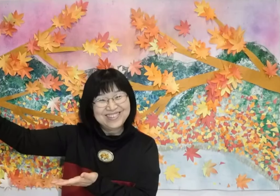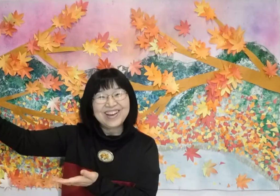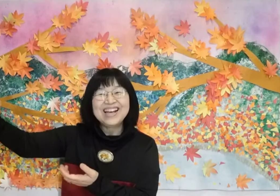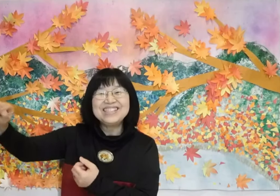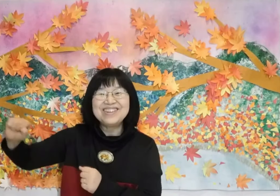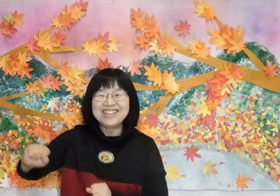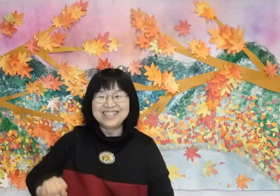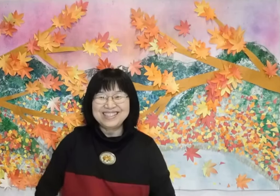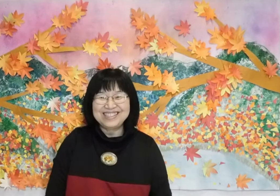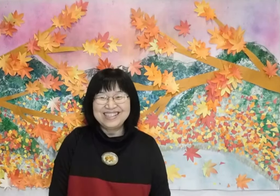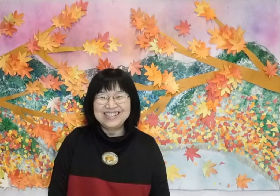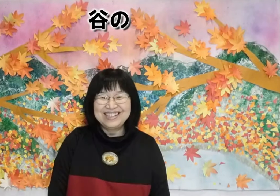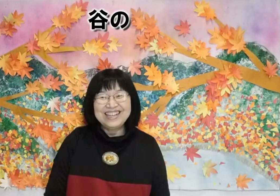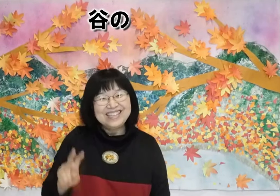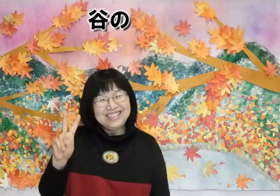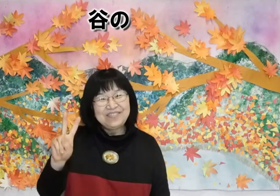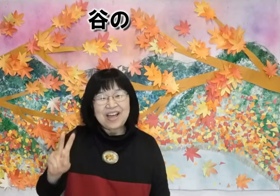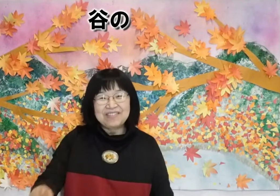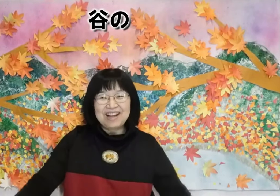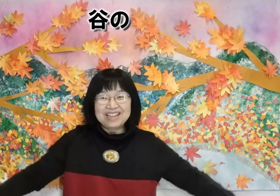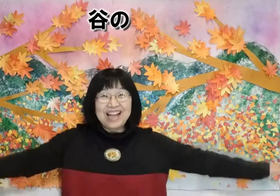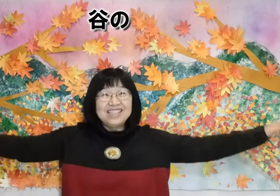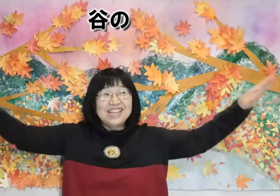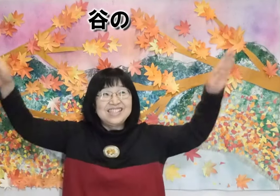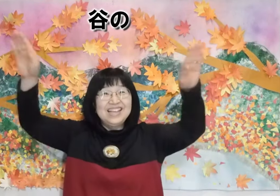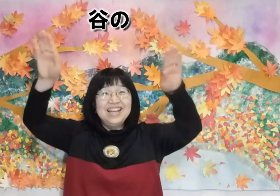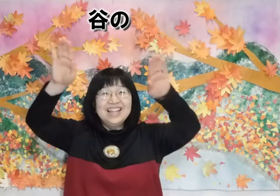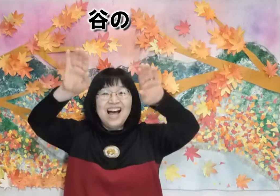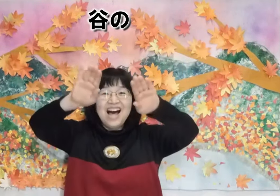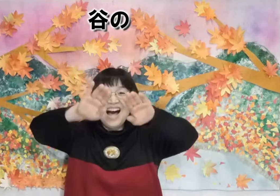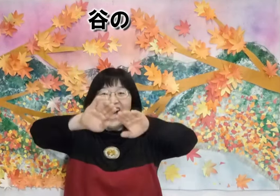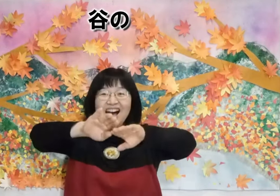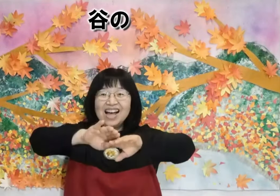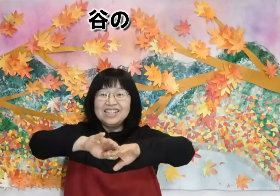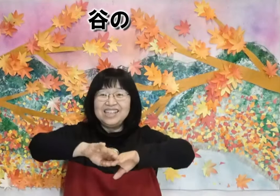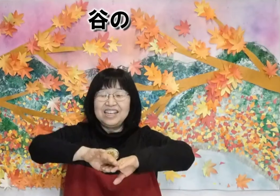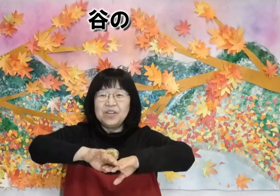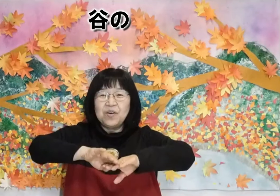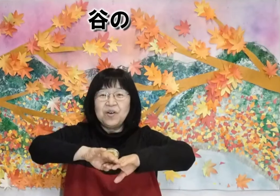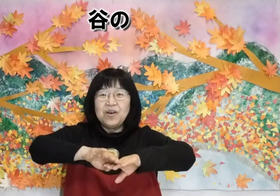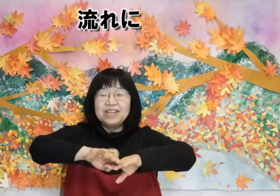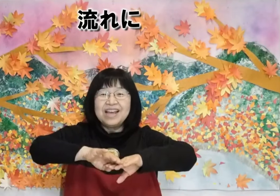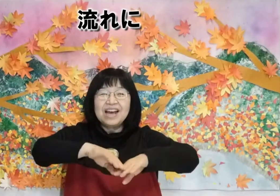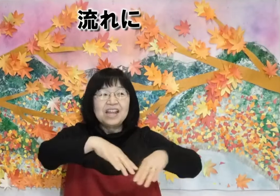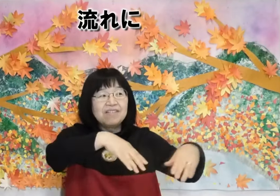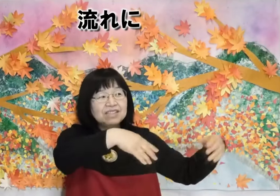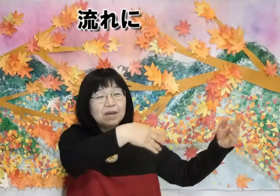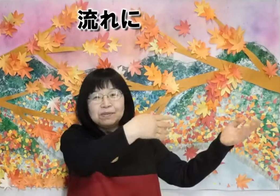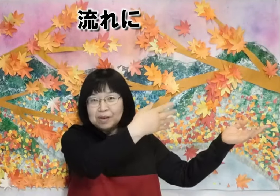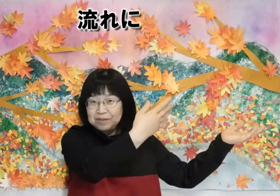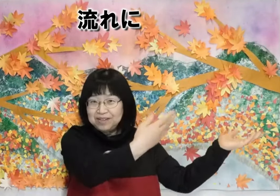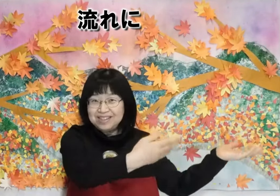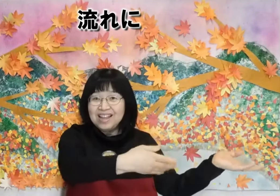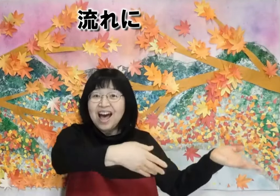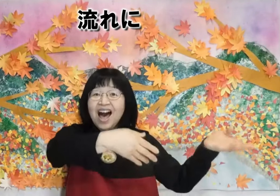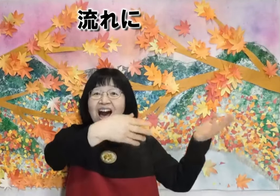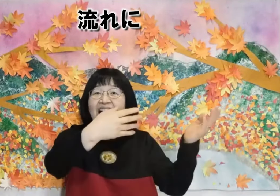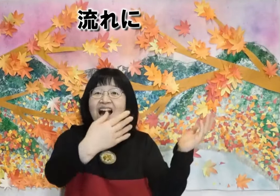これが1番です。2番は谷です。谷の流れはチャプチャプ、